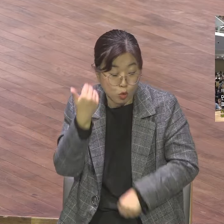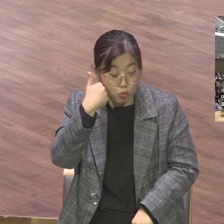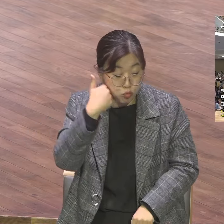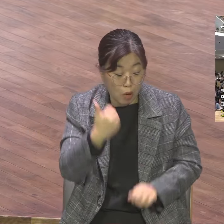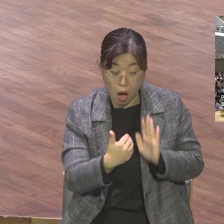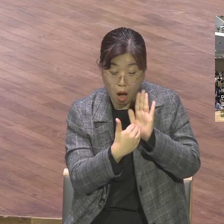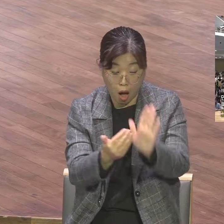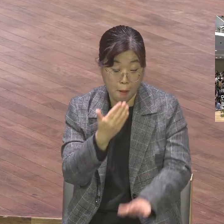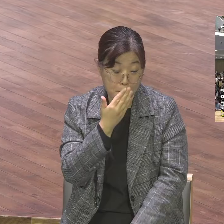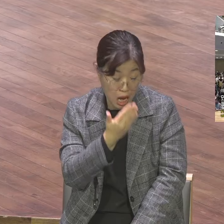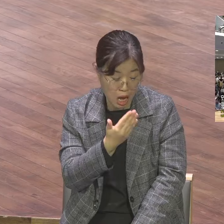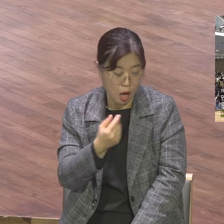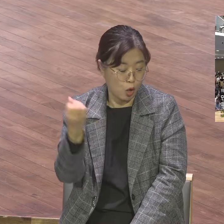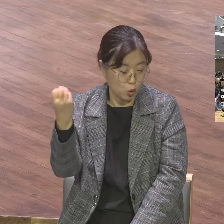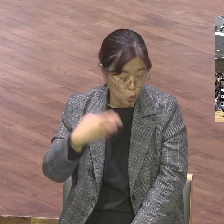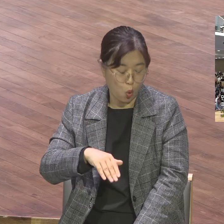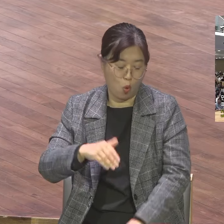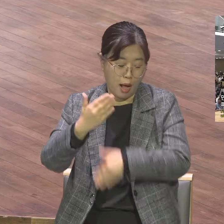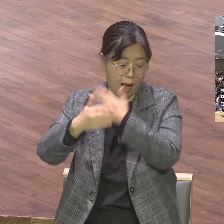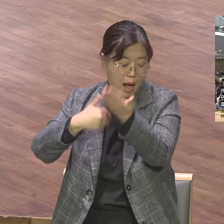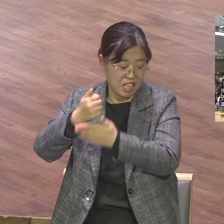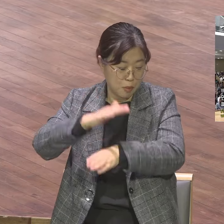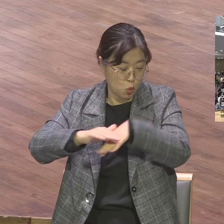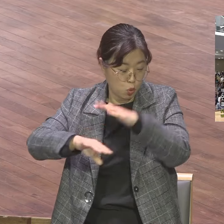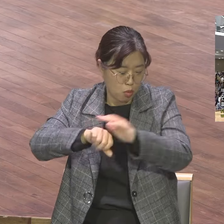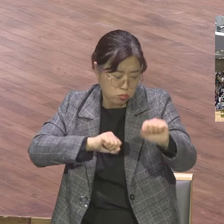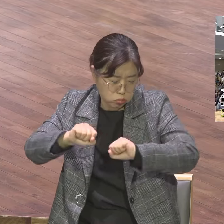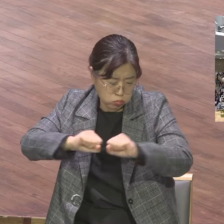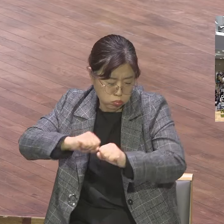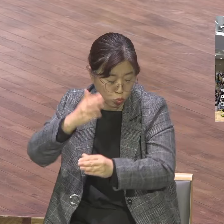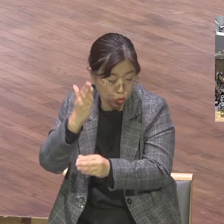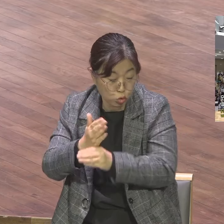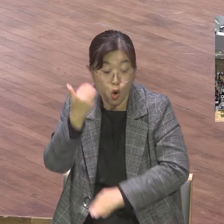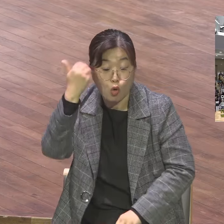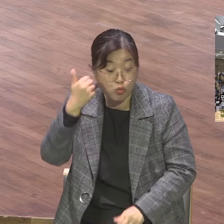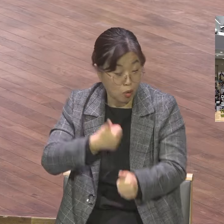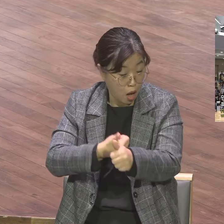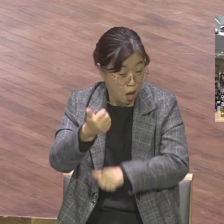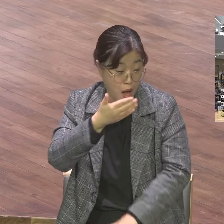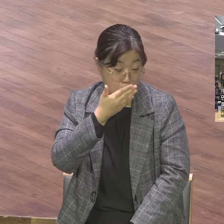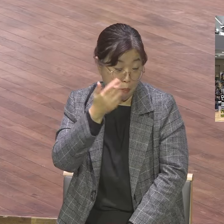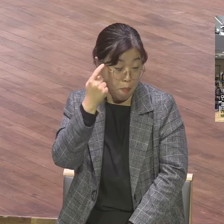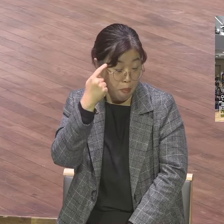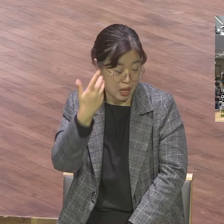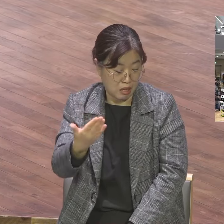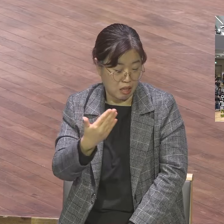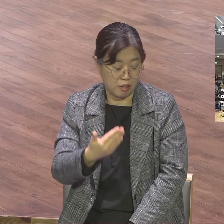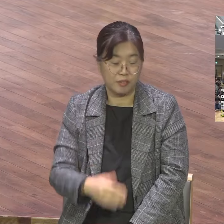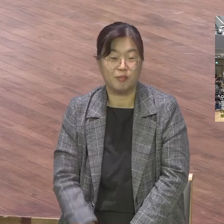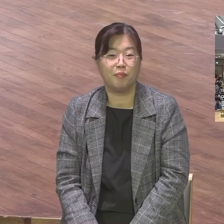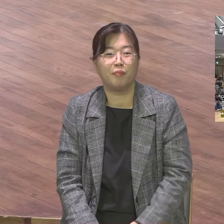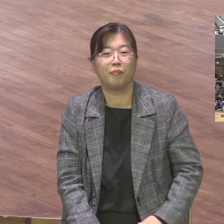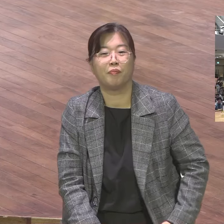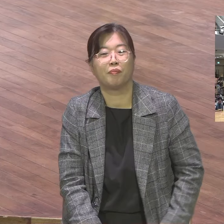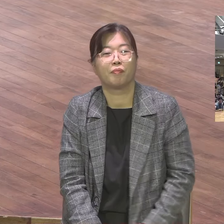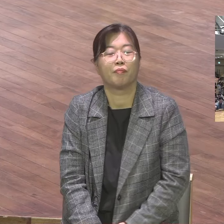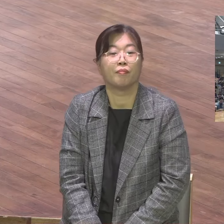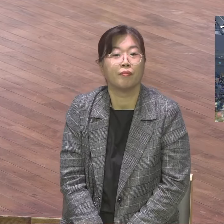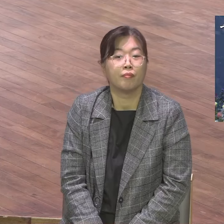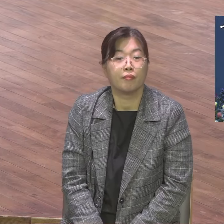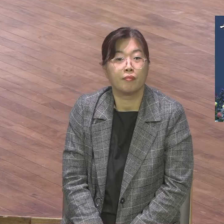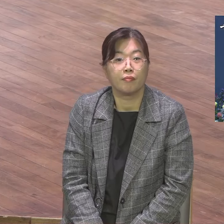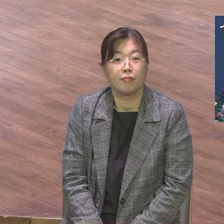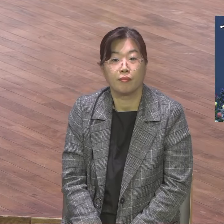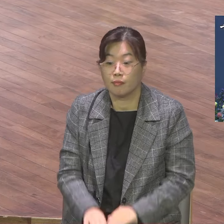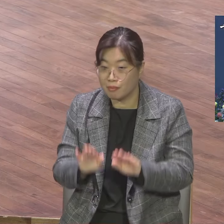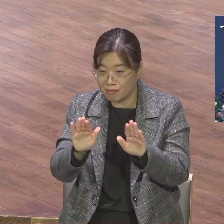능히 그것을 폐하며 그의 손을 펴선즉 누가 능히 그것을 돌이키랴. 아멘.